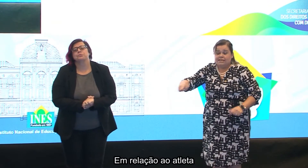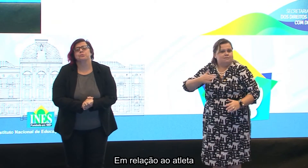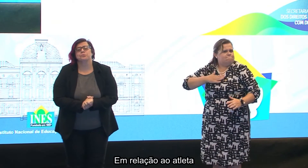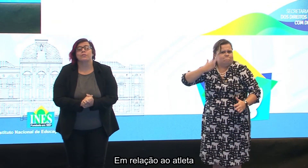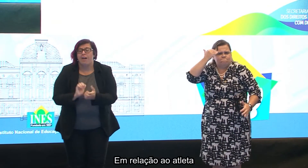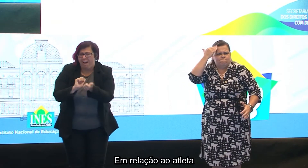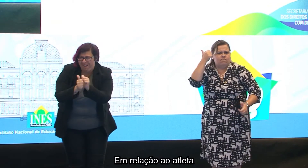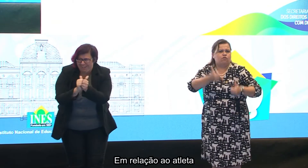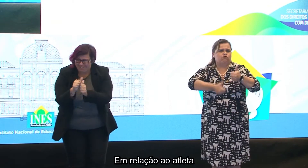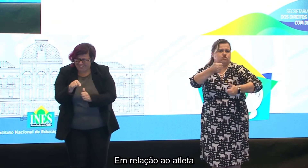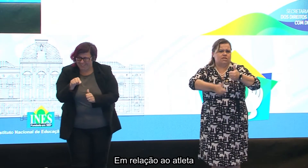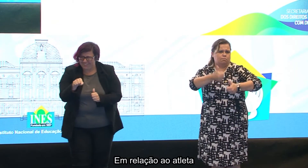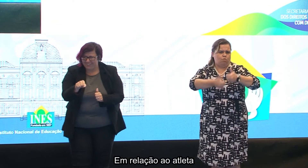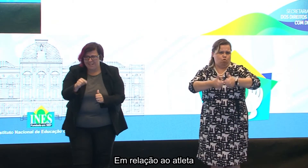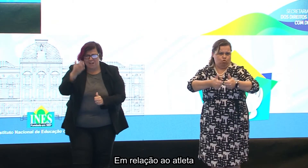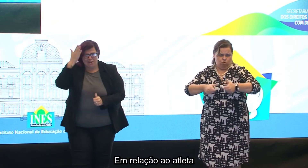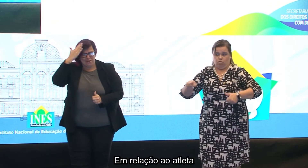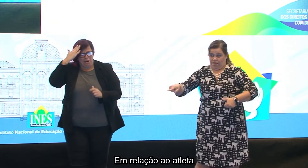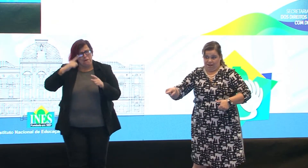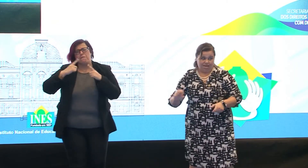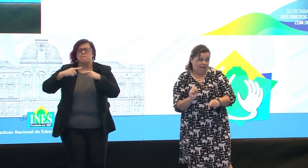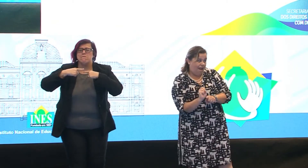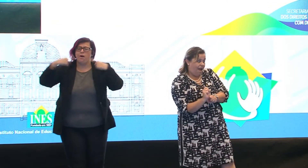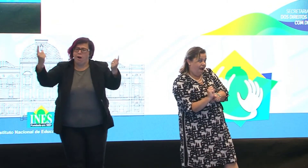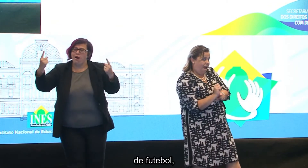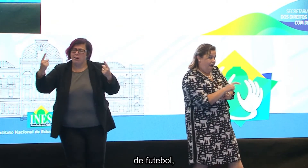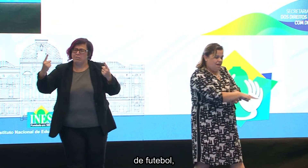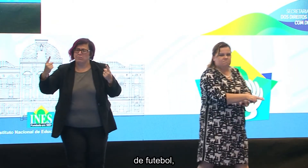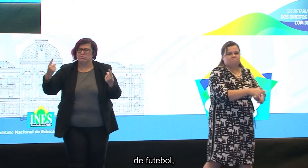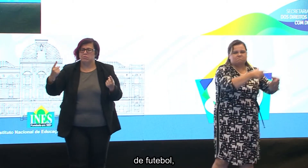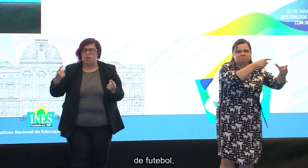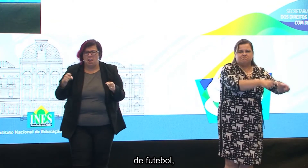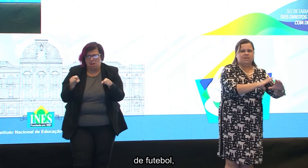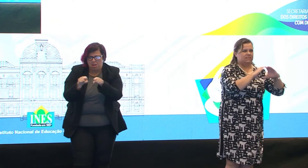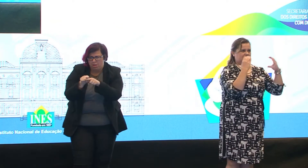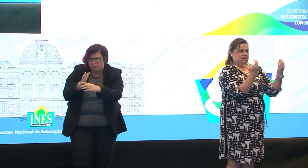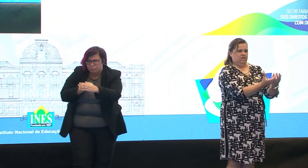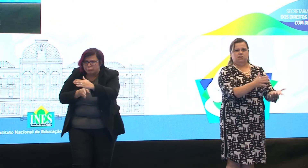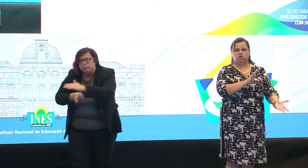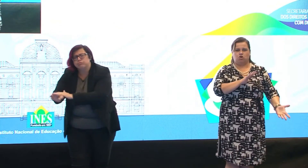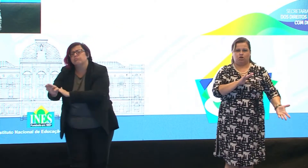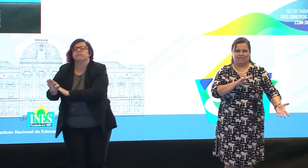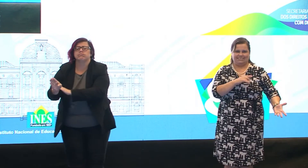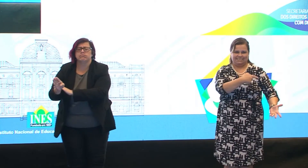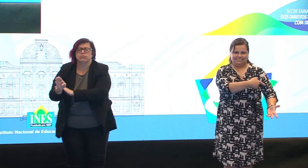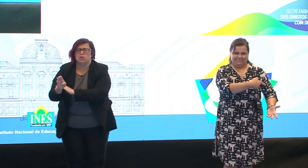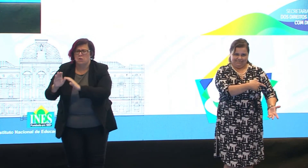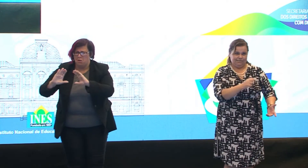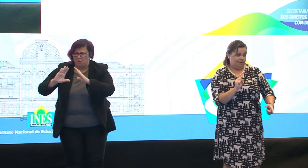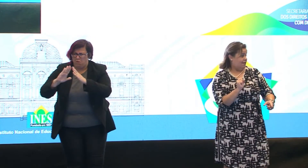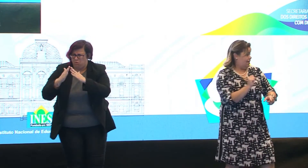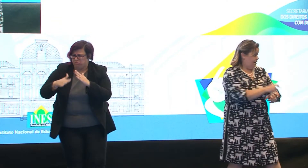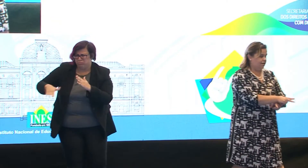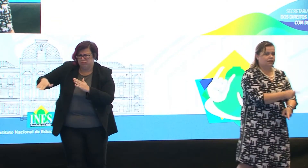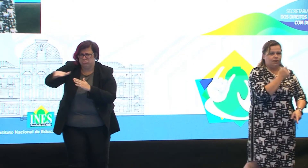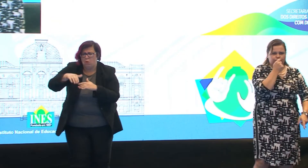Então, em relação ao atleta de futebol.